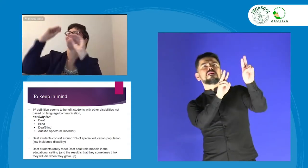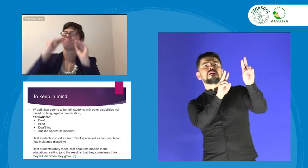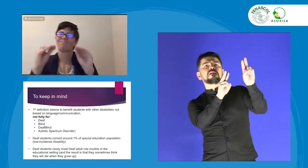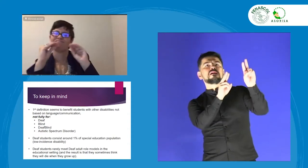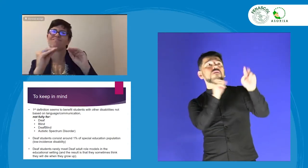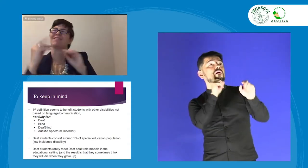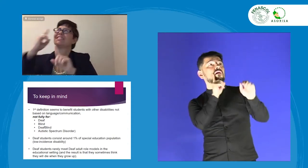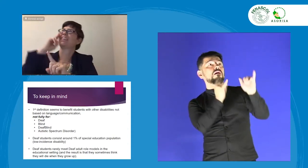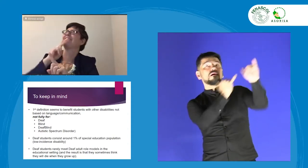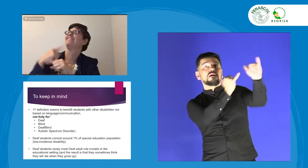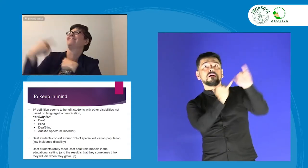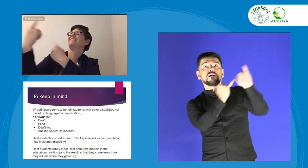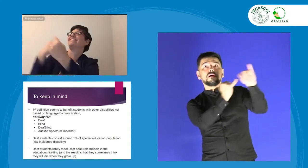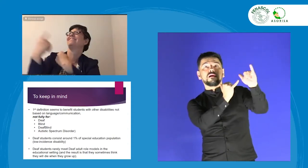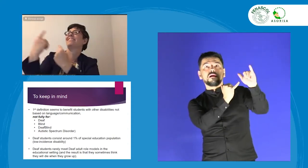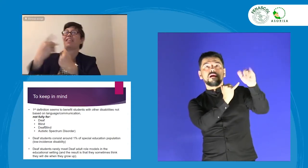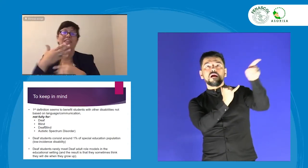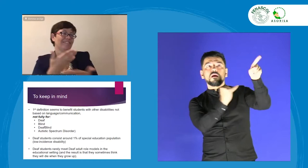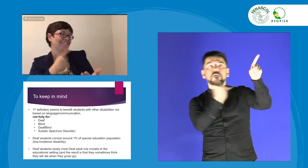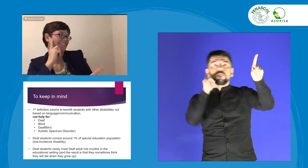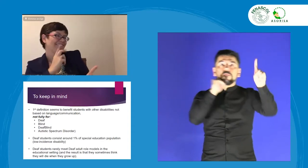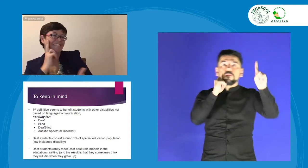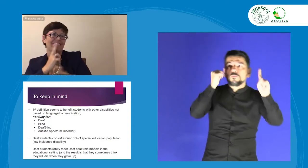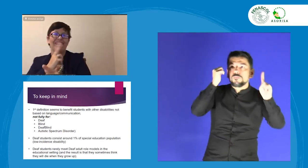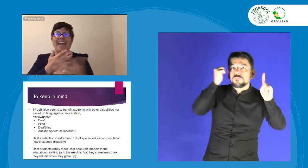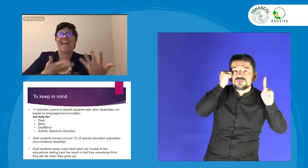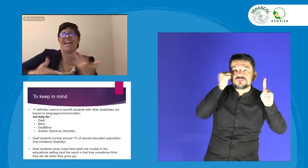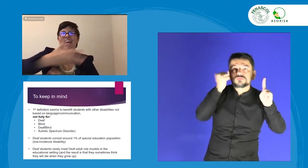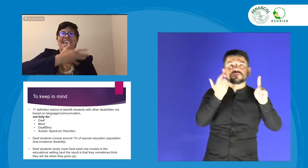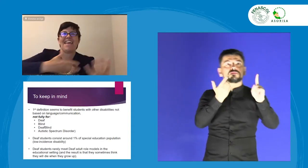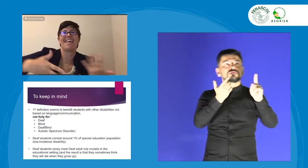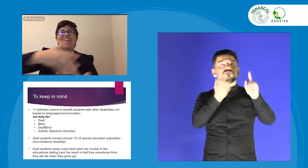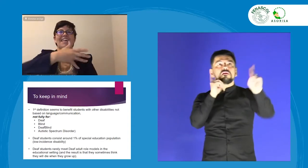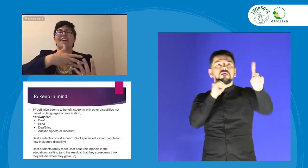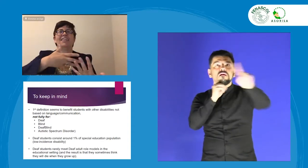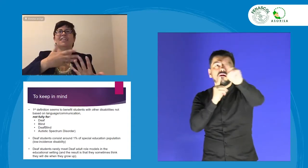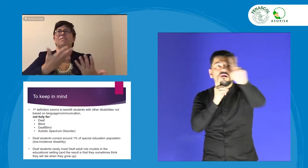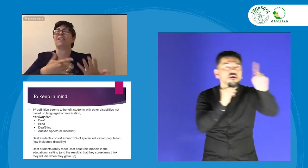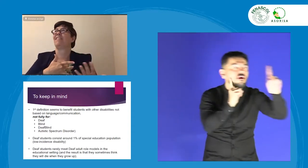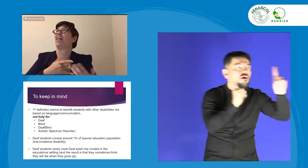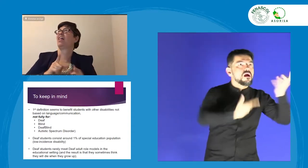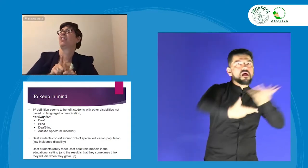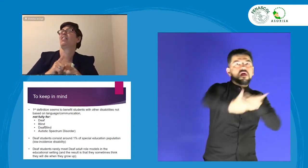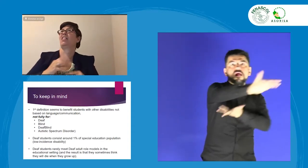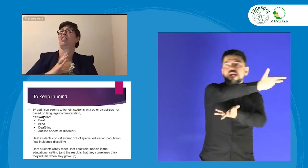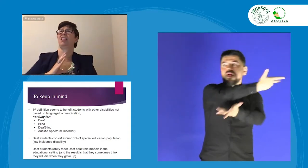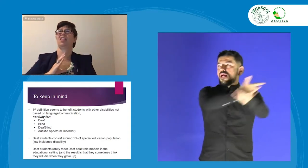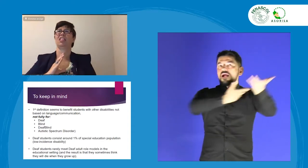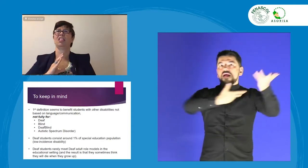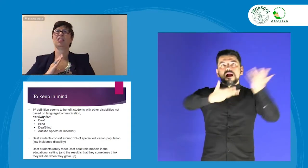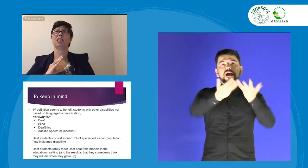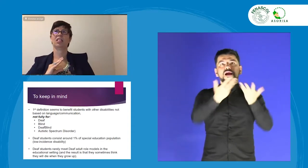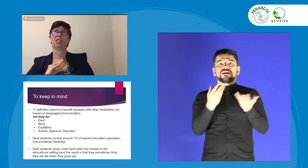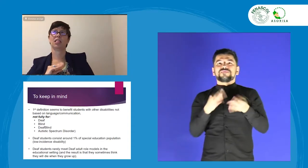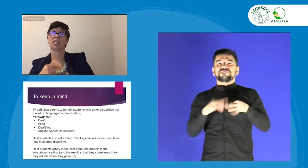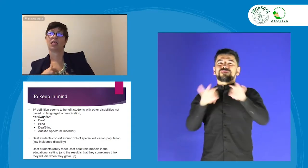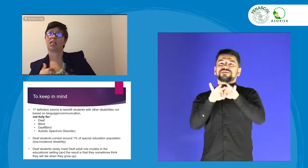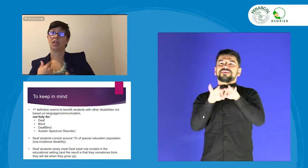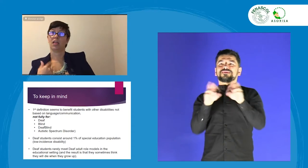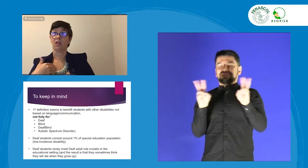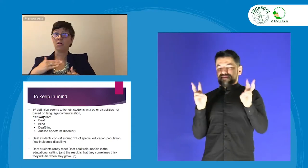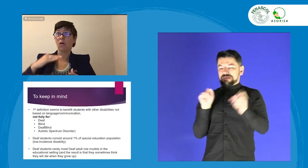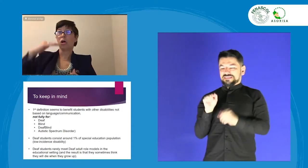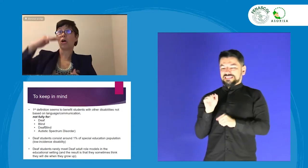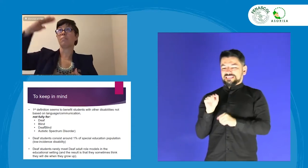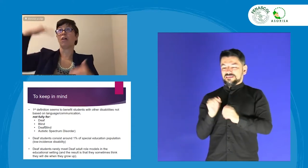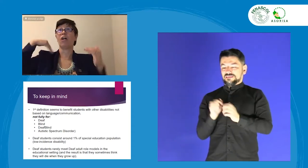quizás no van a tener un educador sordo. Cuando realmente lo tienen, es totalmente diferente, es un